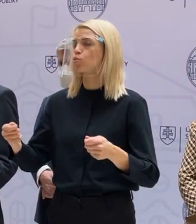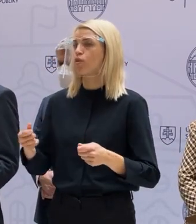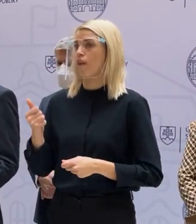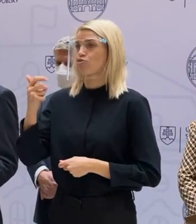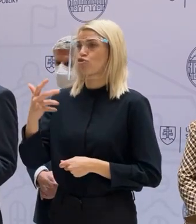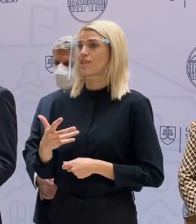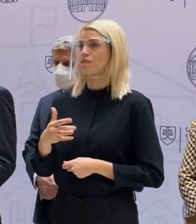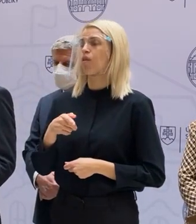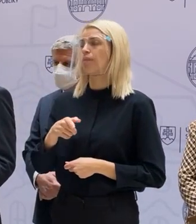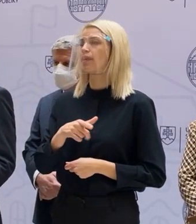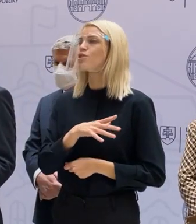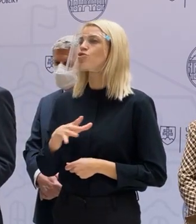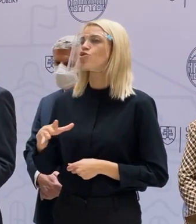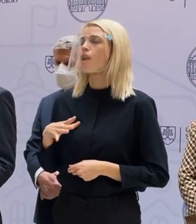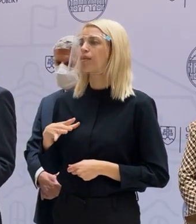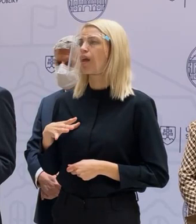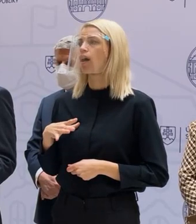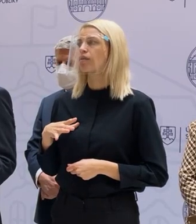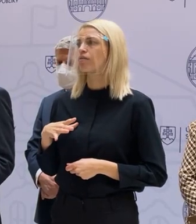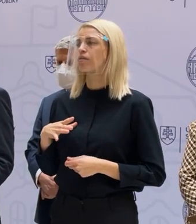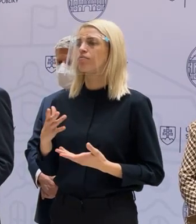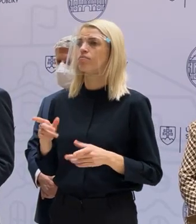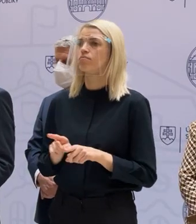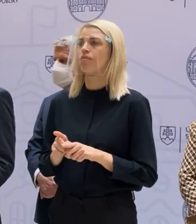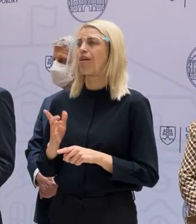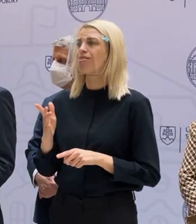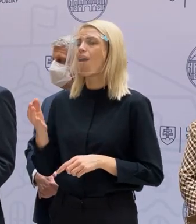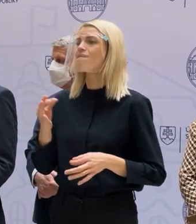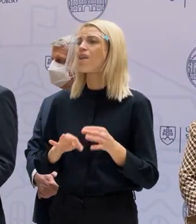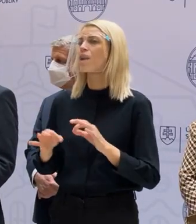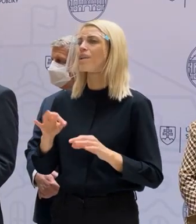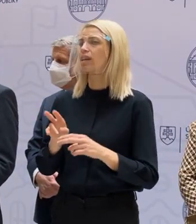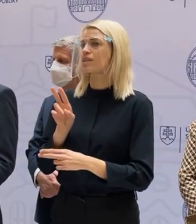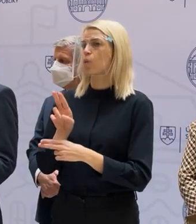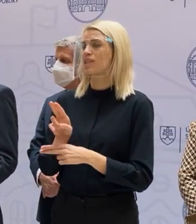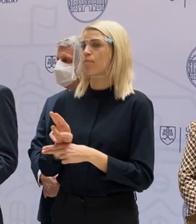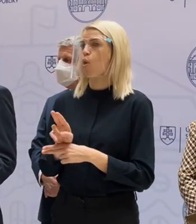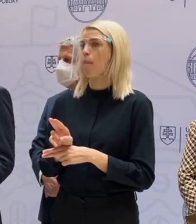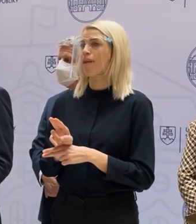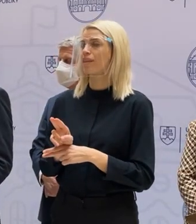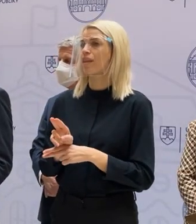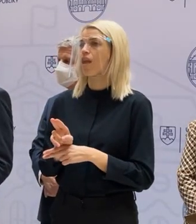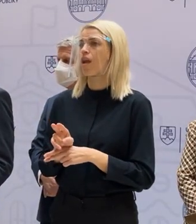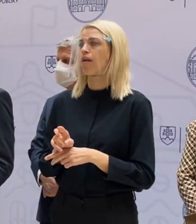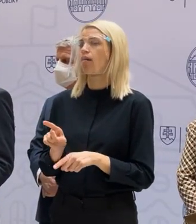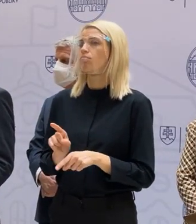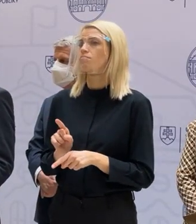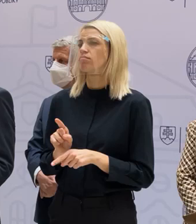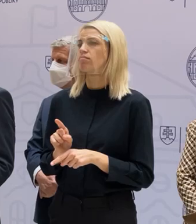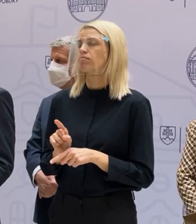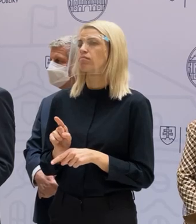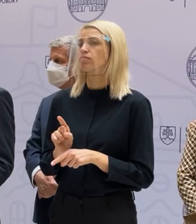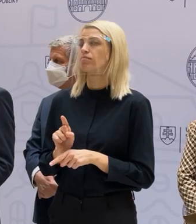je štandardnými nejakými nefarmaceutickými opatreniami takmer nemožné stlačiť